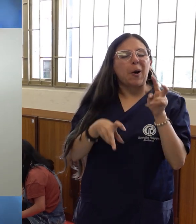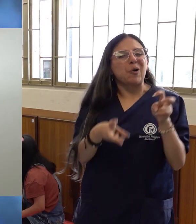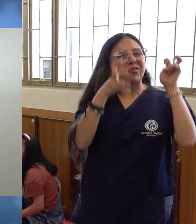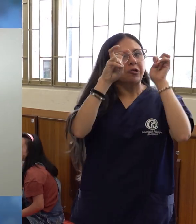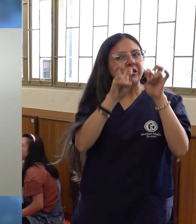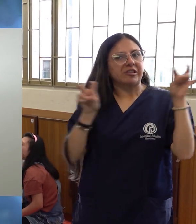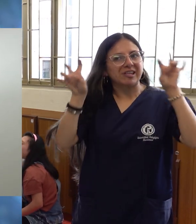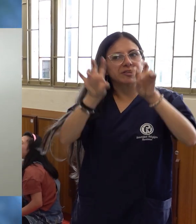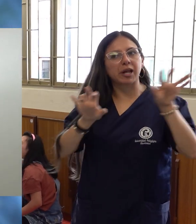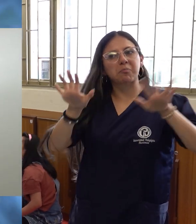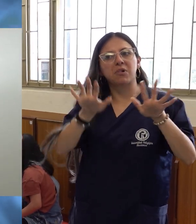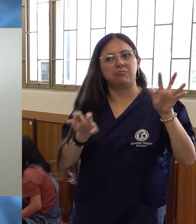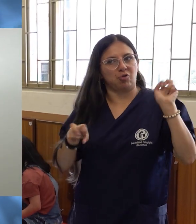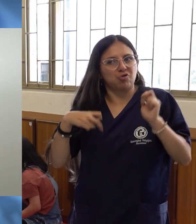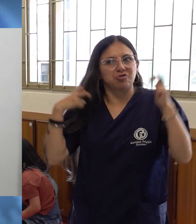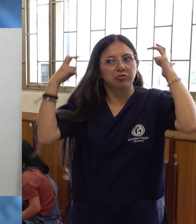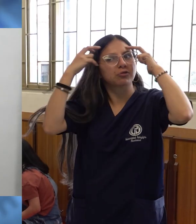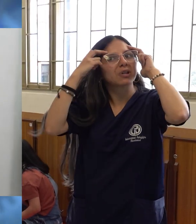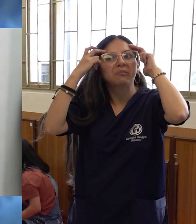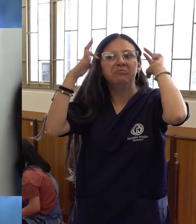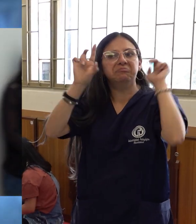de adquirir conocimientos,